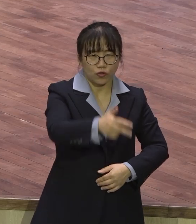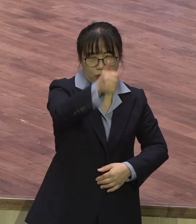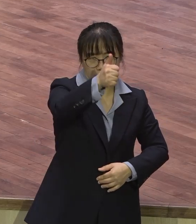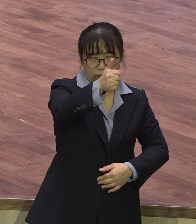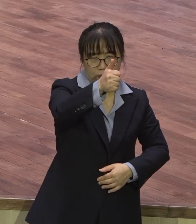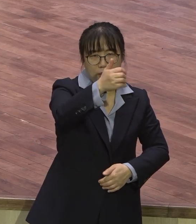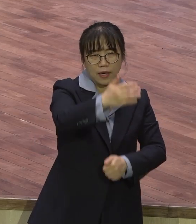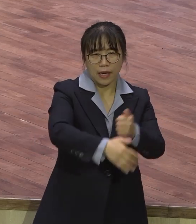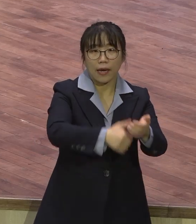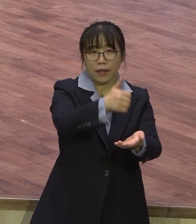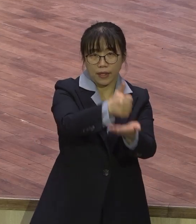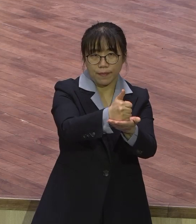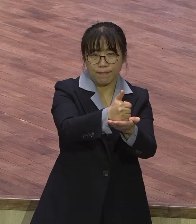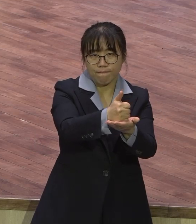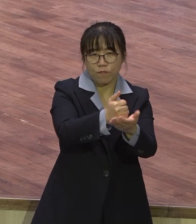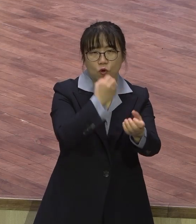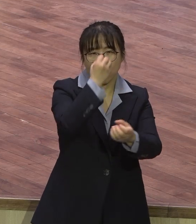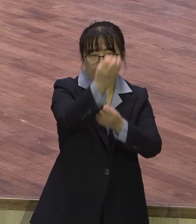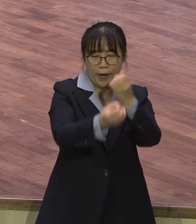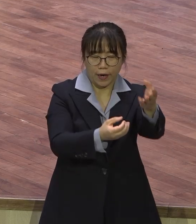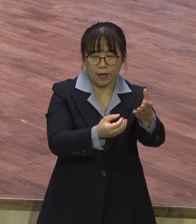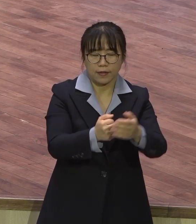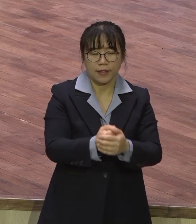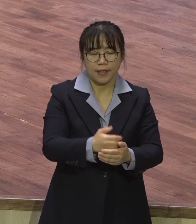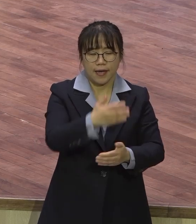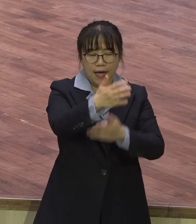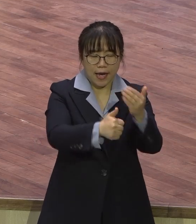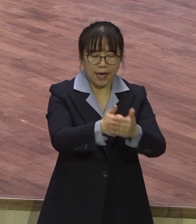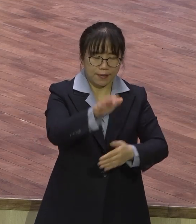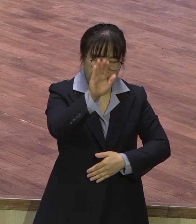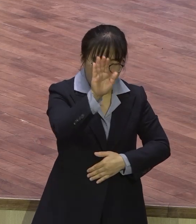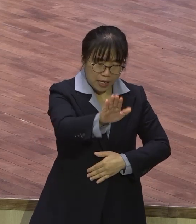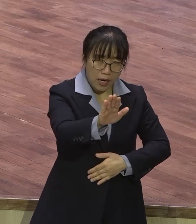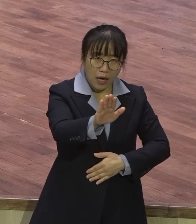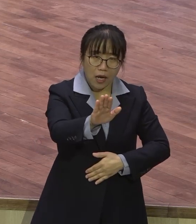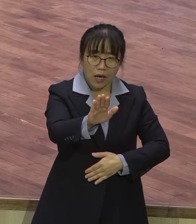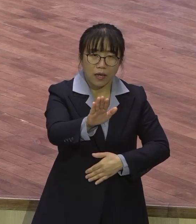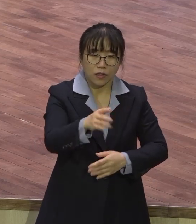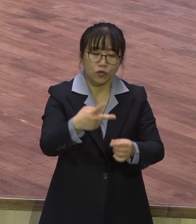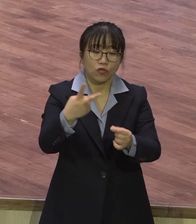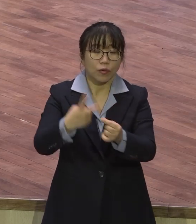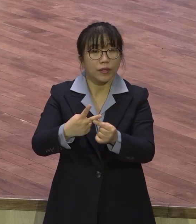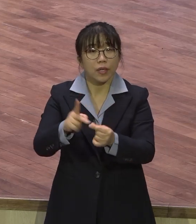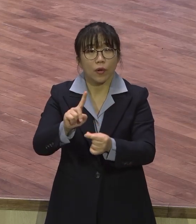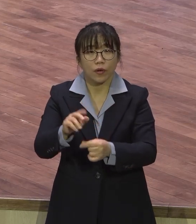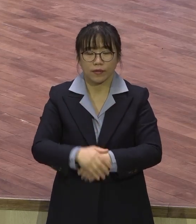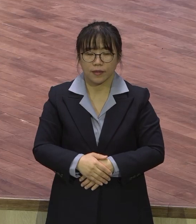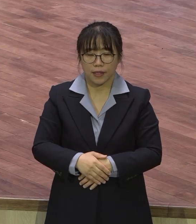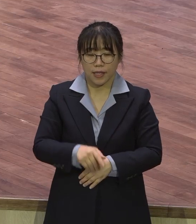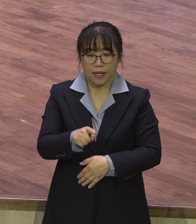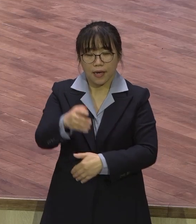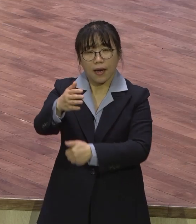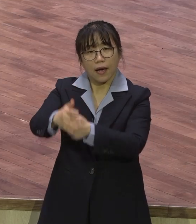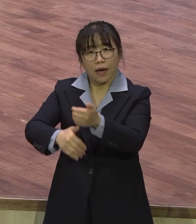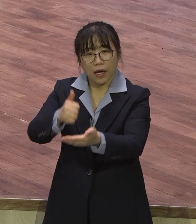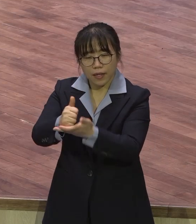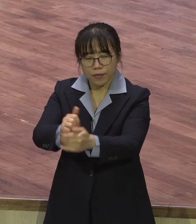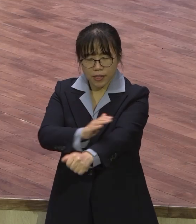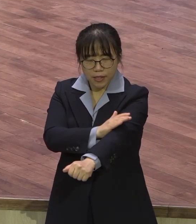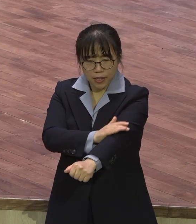하나님이다 라고 하는 유일성을 강조하는 것이고 2계명은 그런 하나님을 올바로